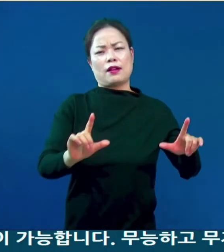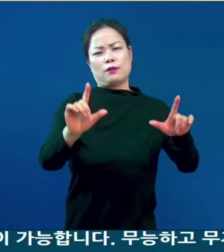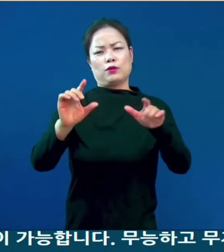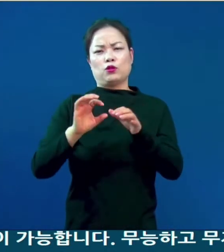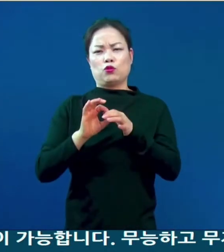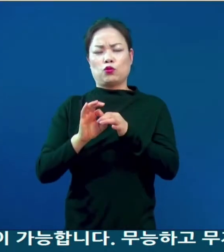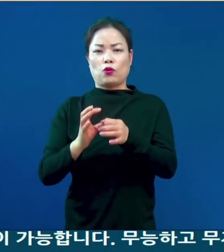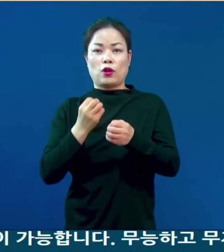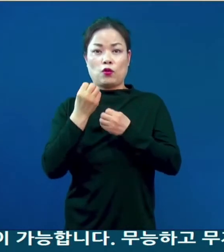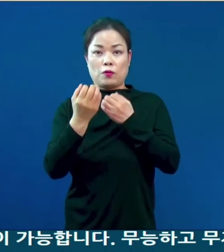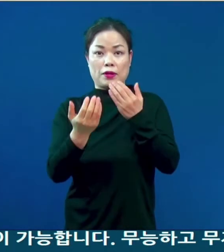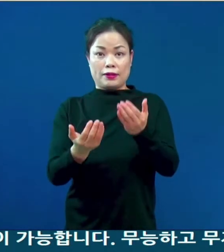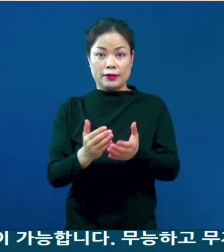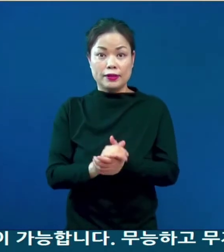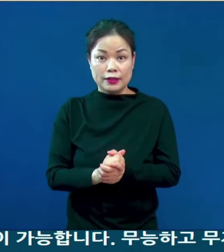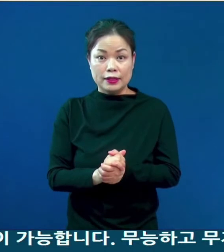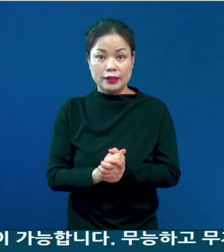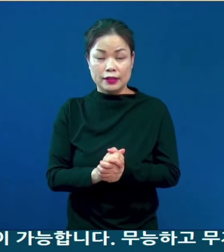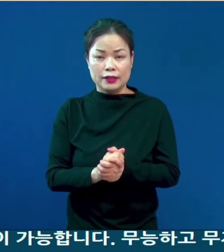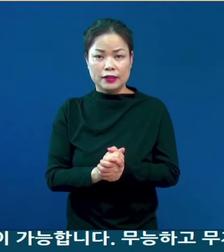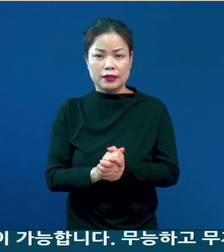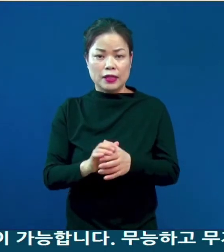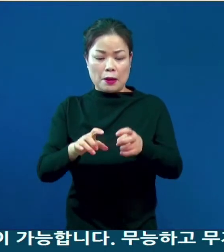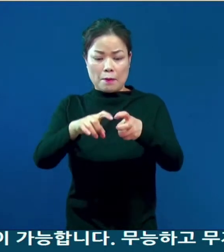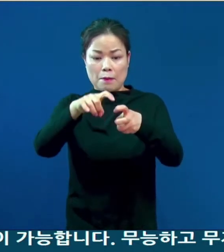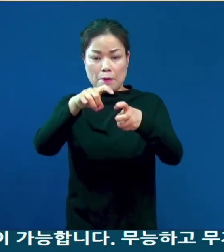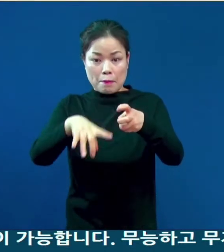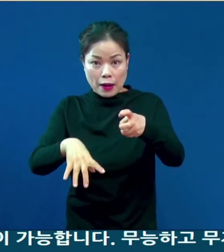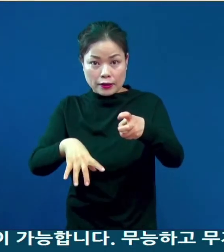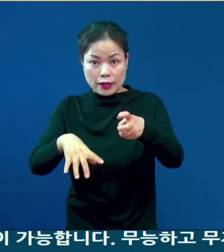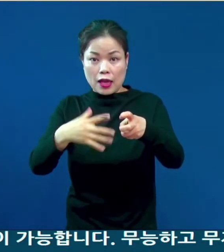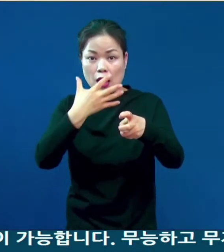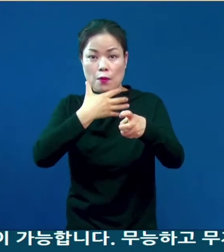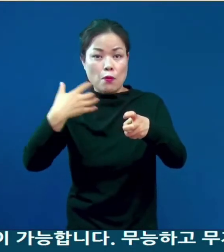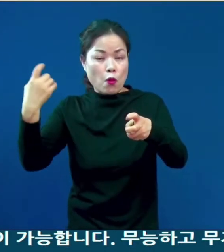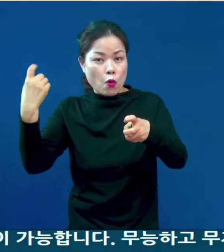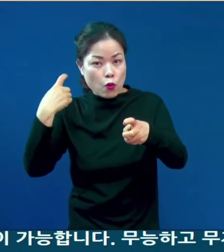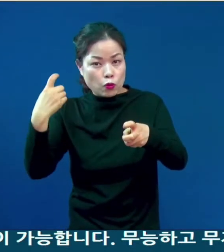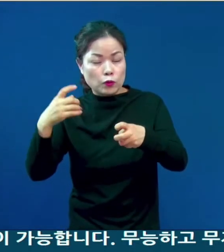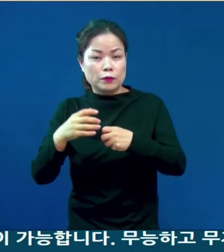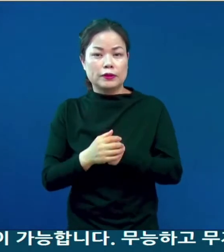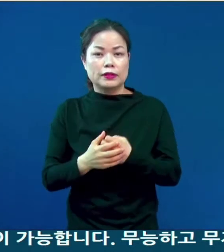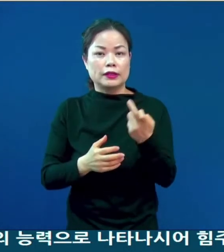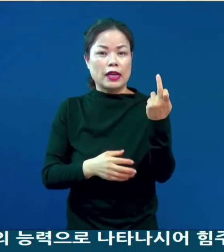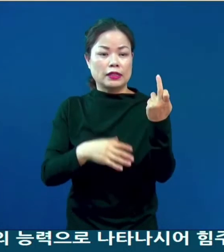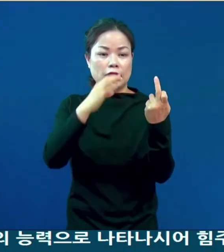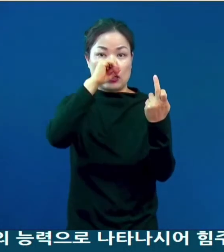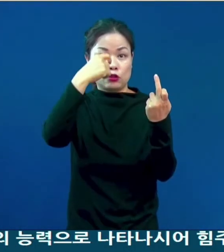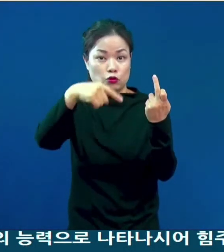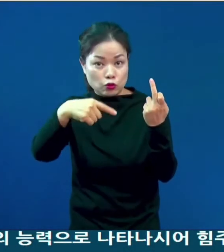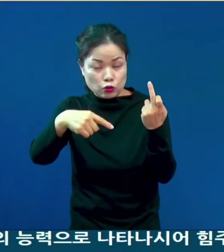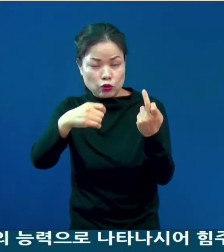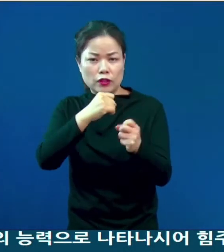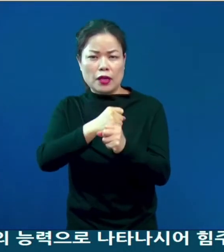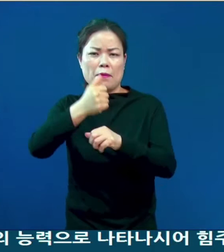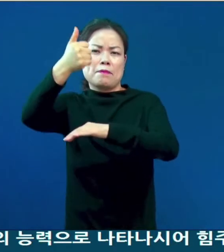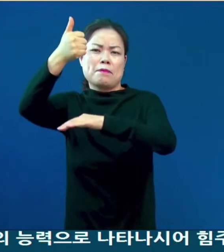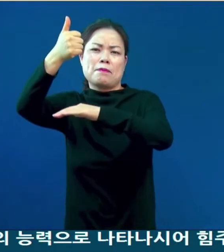통한 고백입니다. 마태복음 우리가 잘 아는 산상수훈 5장 6장 7절 산상수훈의